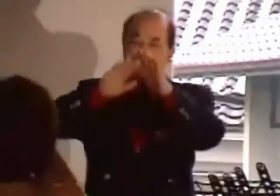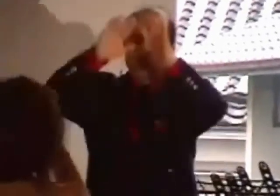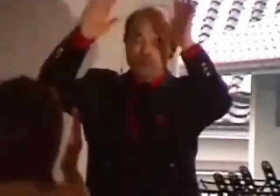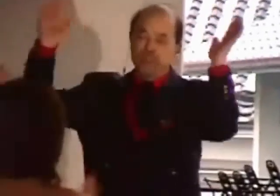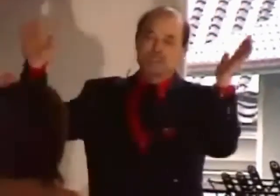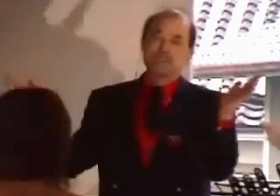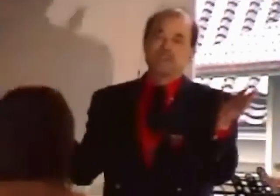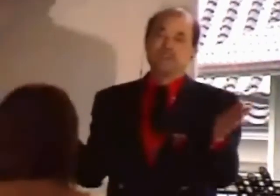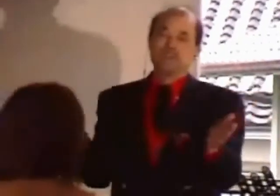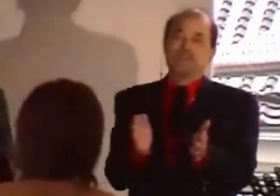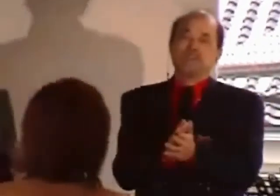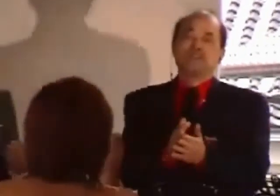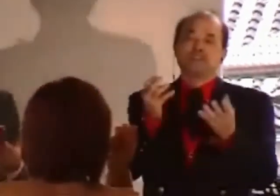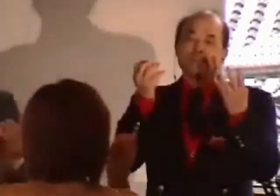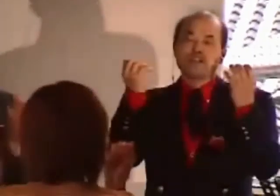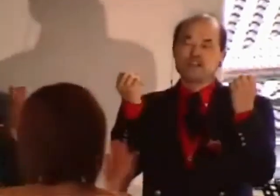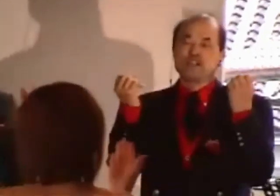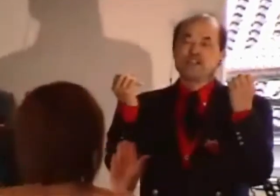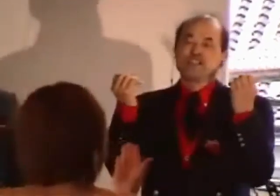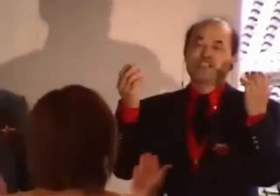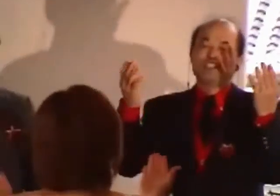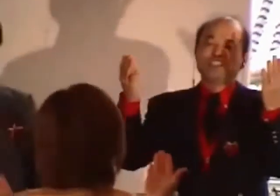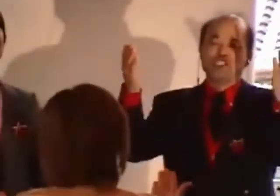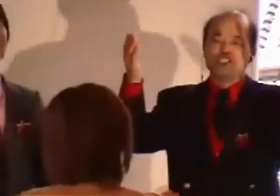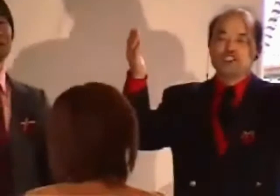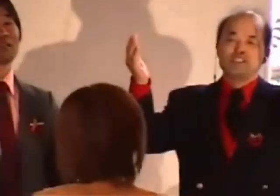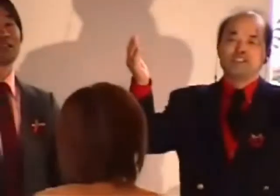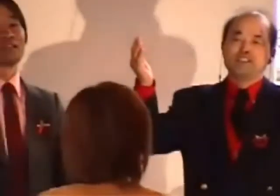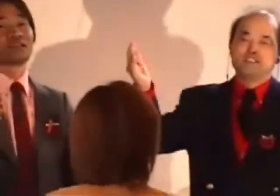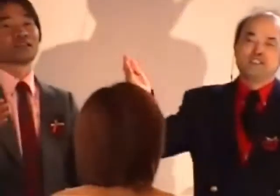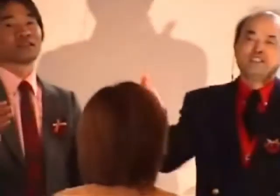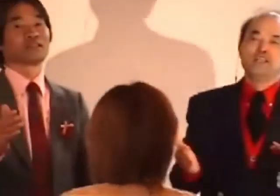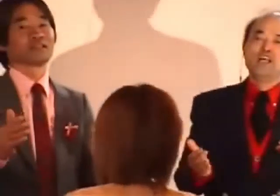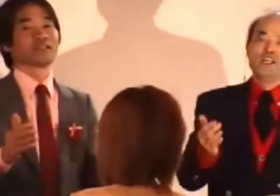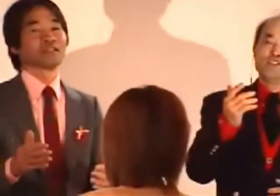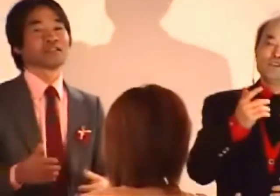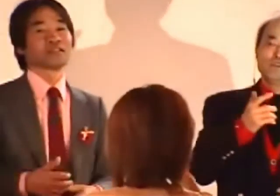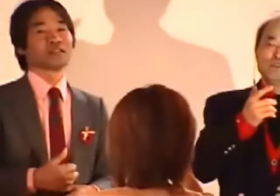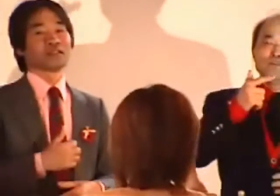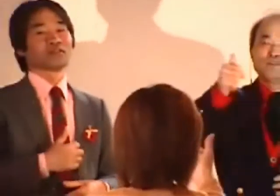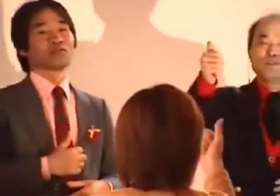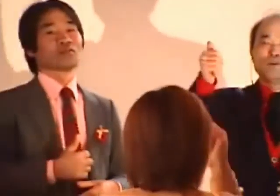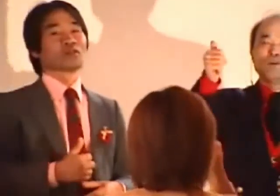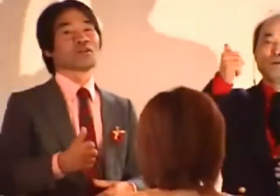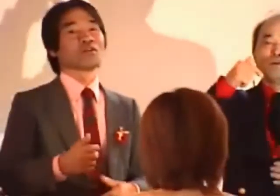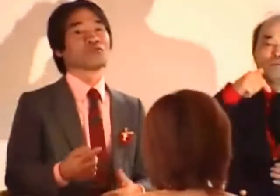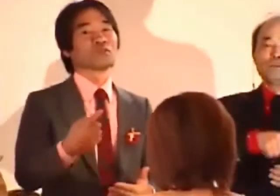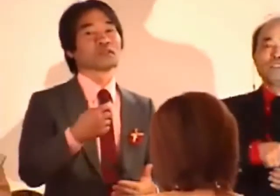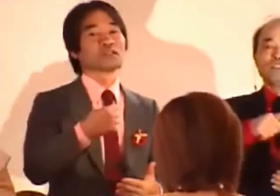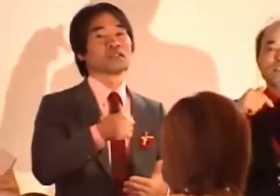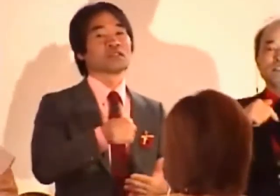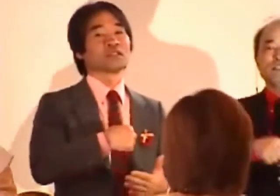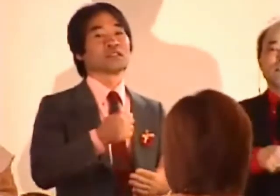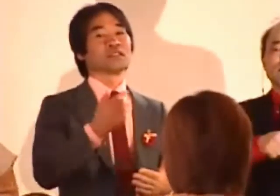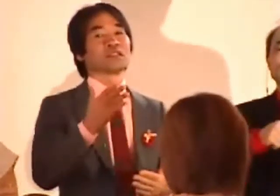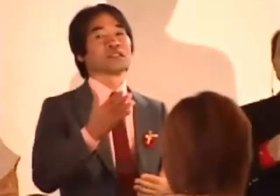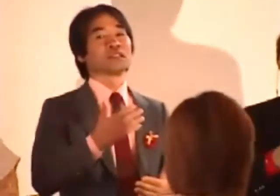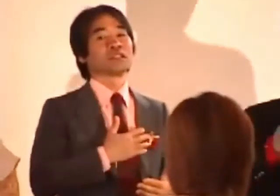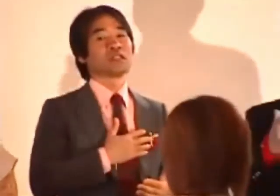全てが新しい、主のうちにあ